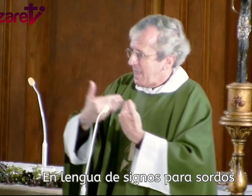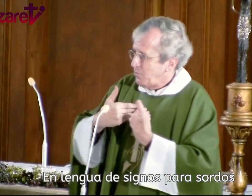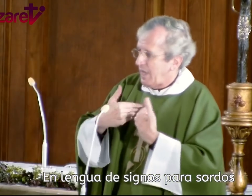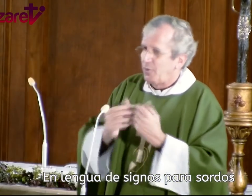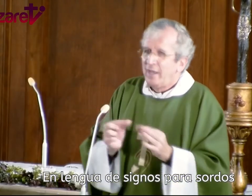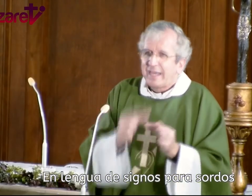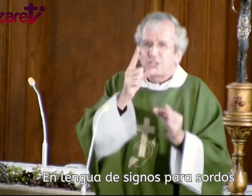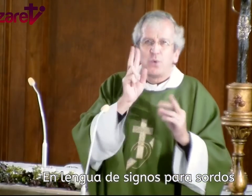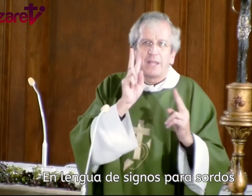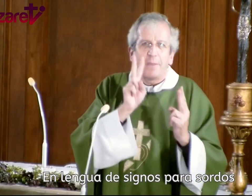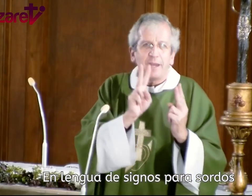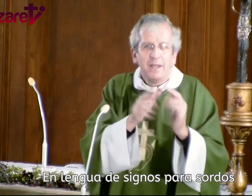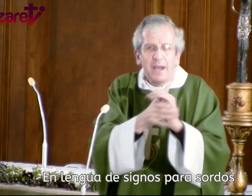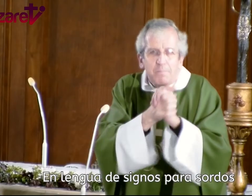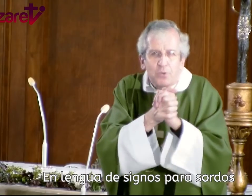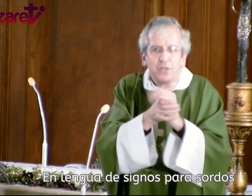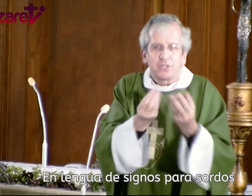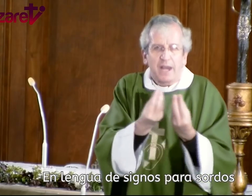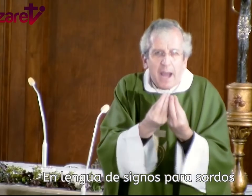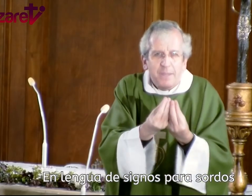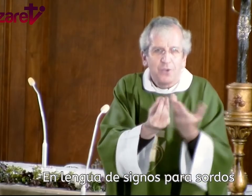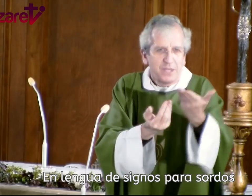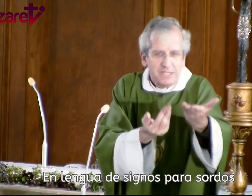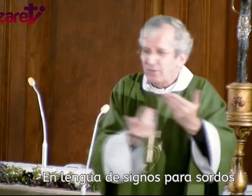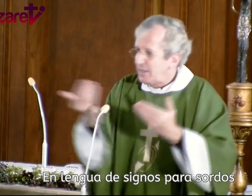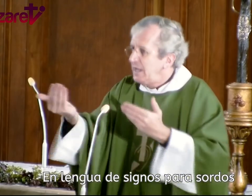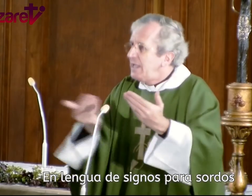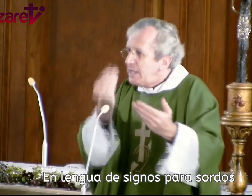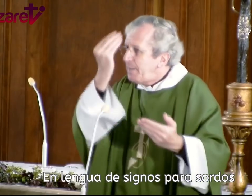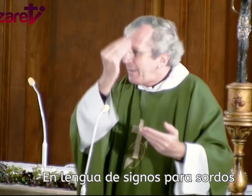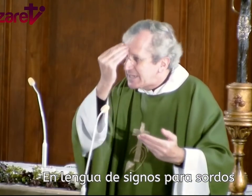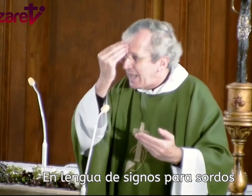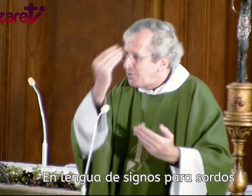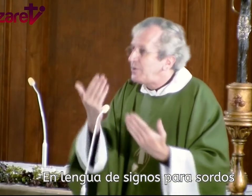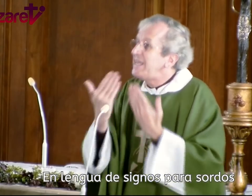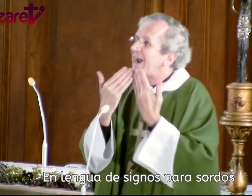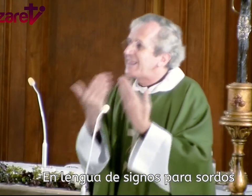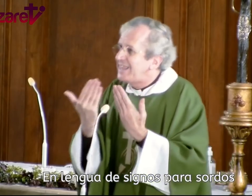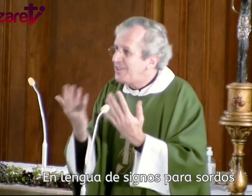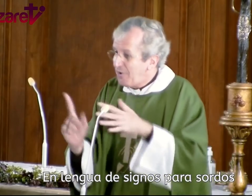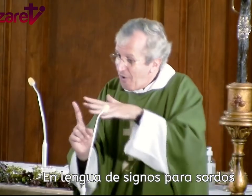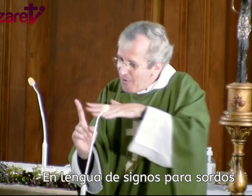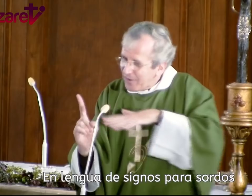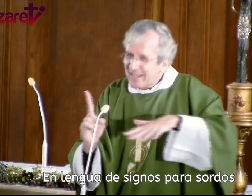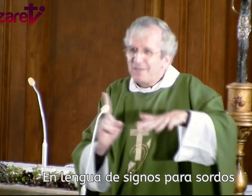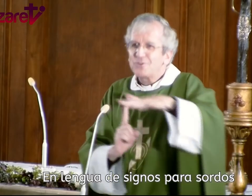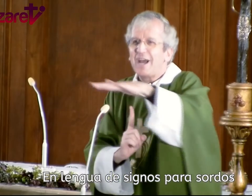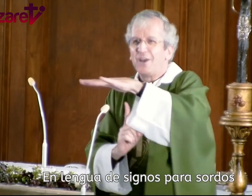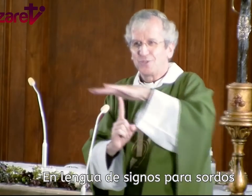ayudado Que suerte Haber podido ser Amigo De esta otra Ir pensando Y agradeciendo Lo que tenemos A nuestro